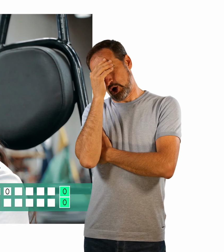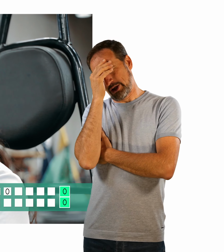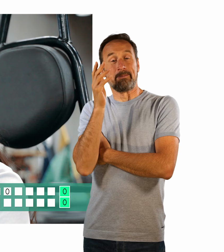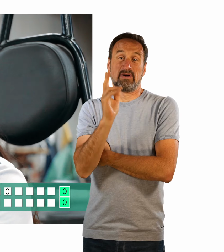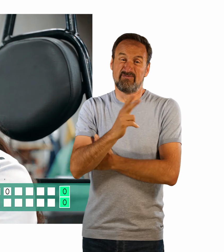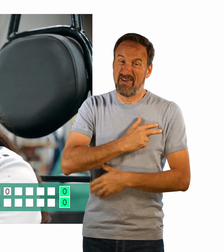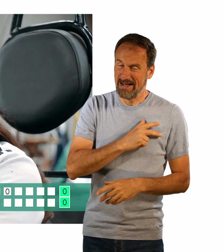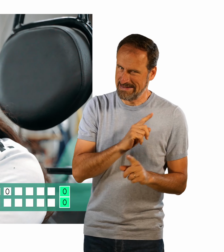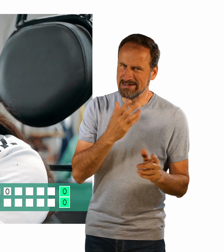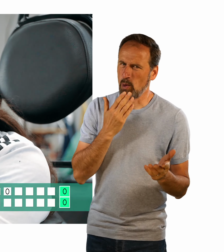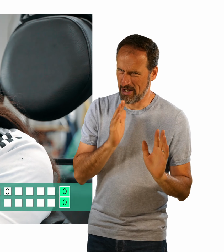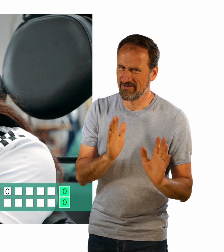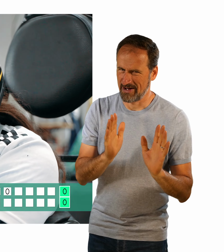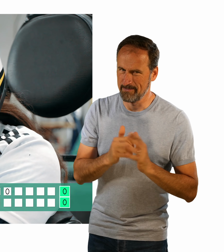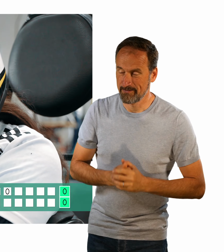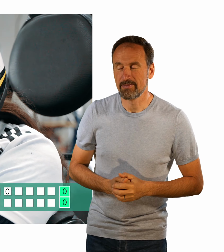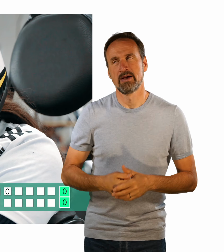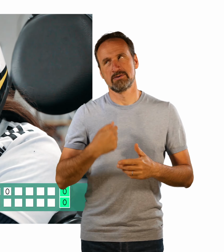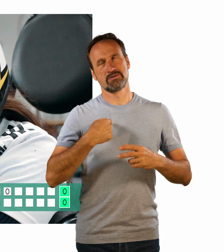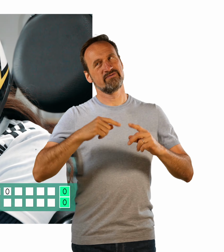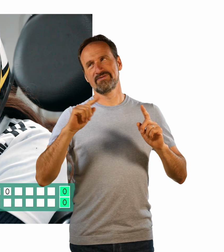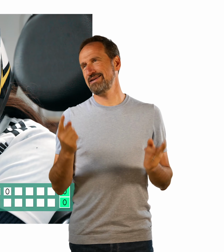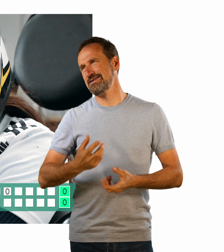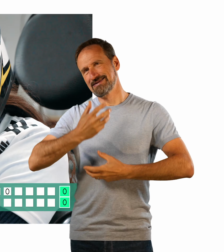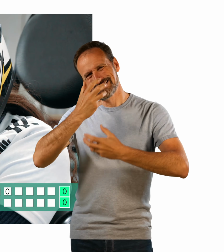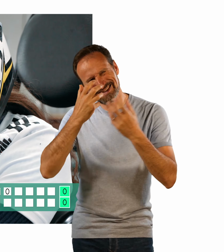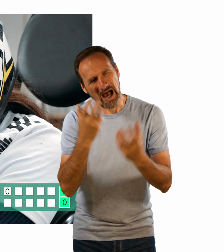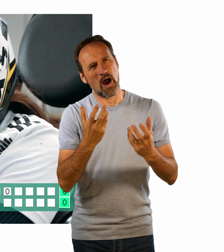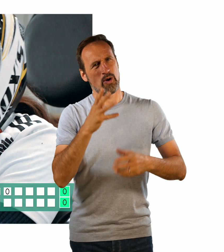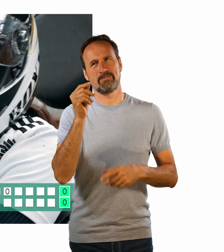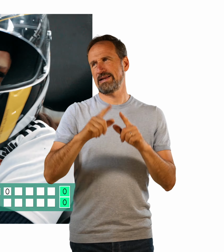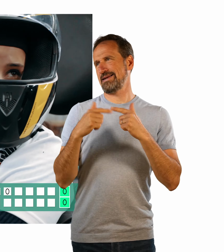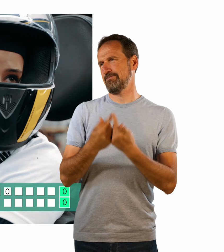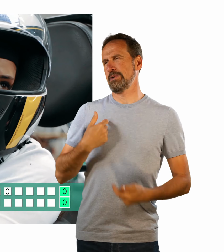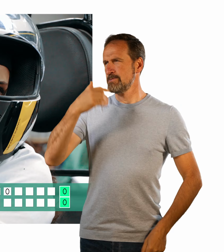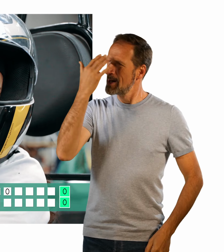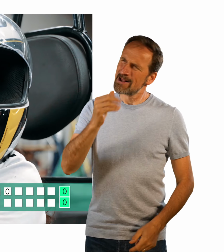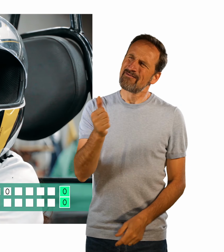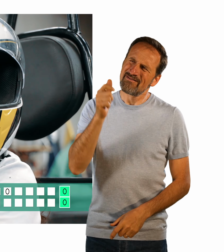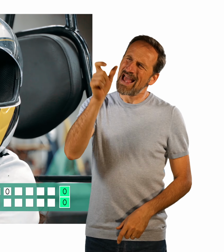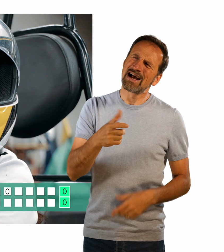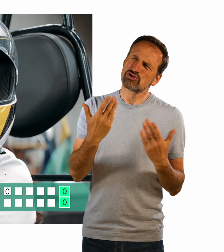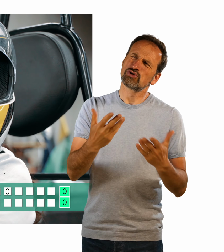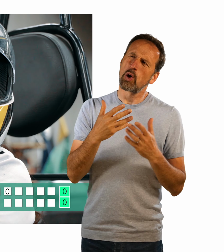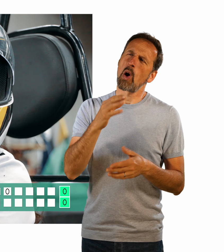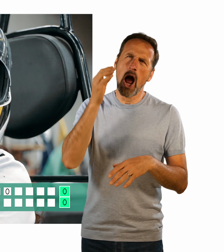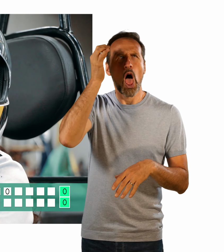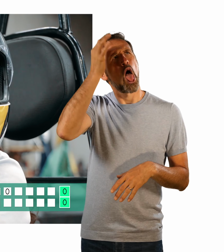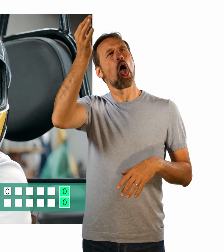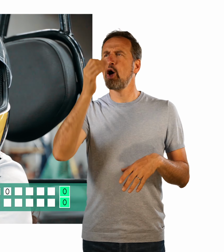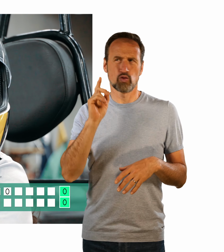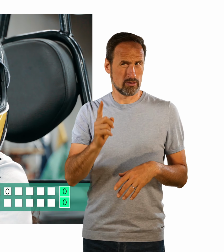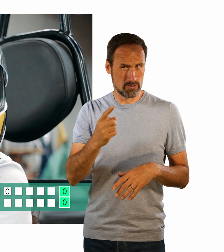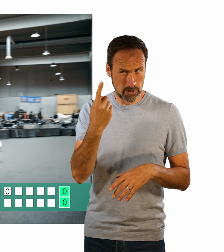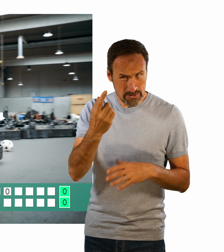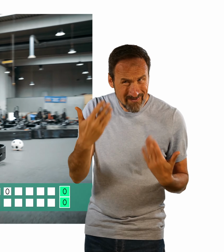Ich war mal wieder richtig wütend gegenüber dem Team und habe mich gefragt, wer sich das ausgedacht hat. Und ob das jemand vorher getestet hat. Wie